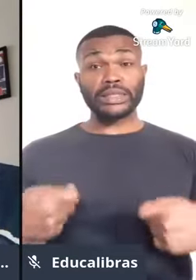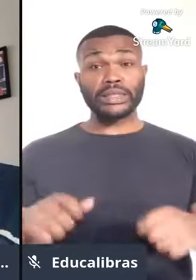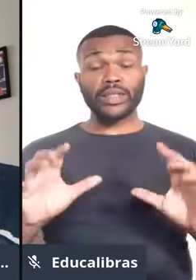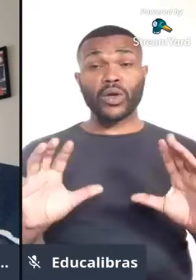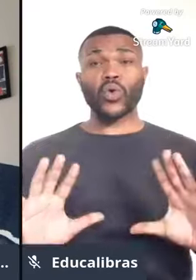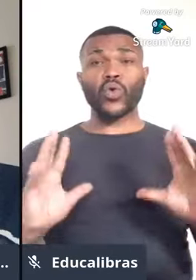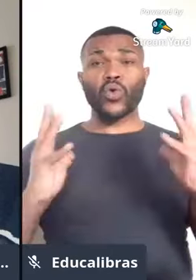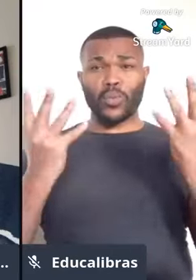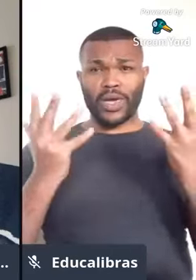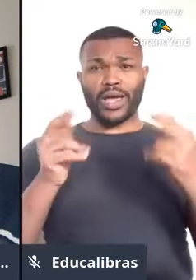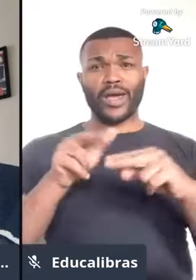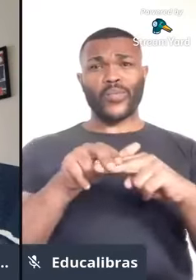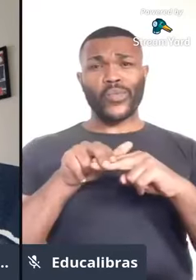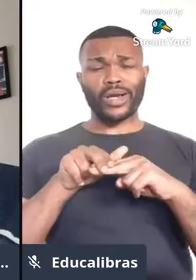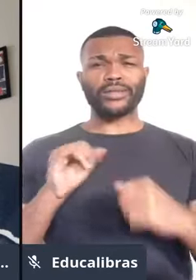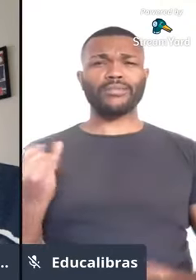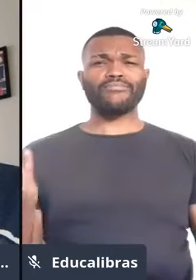vista a importância